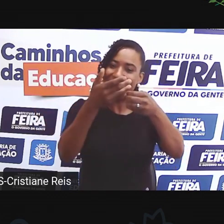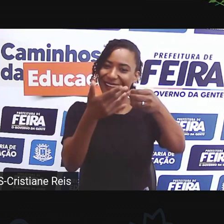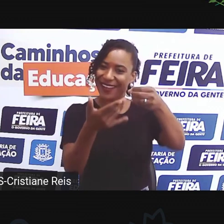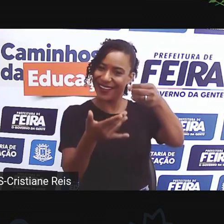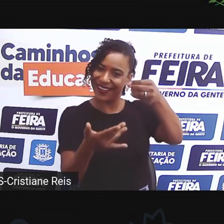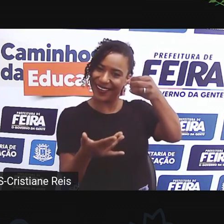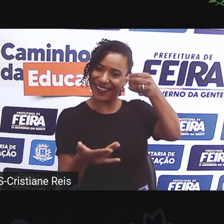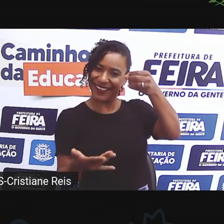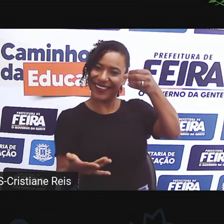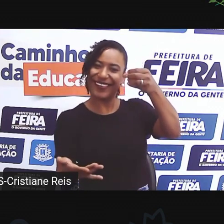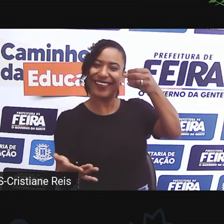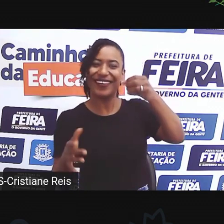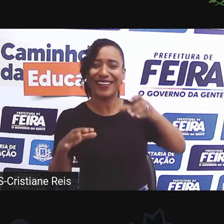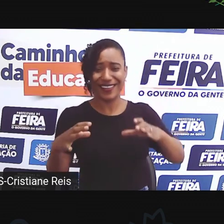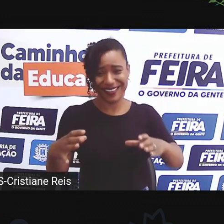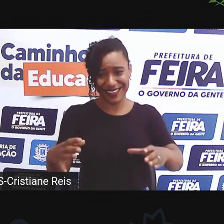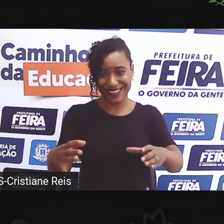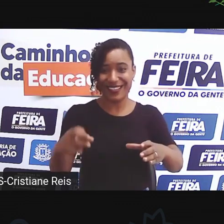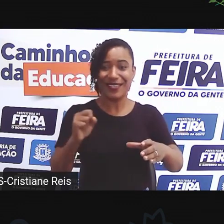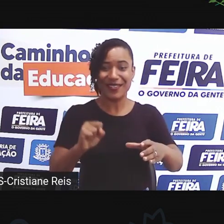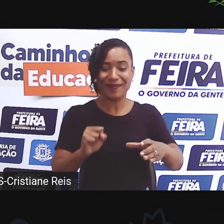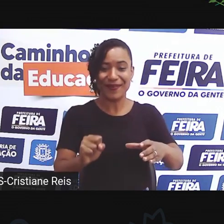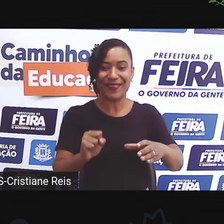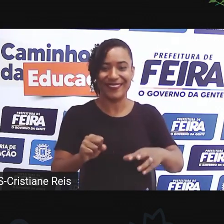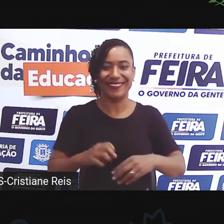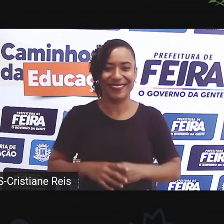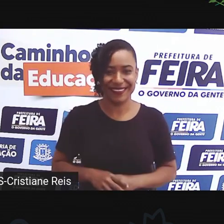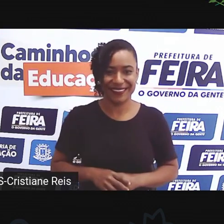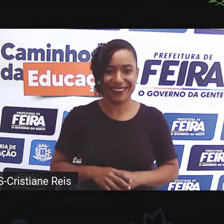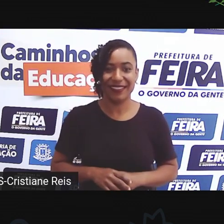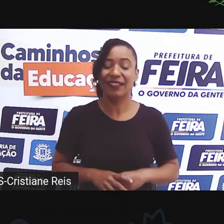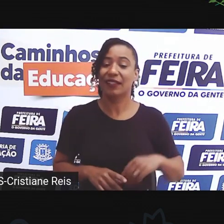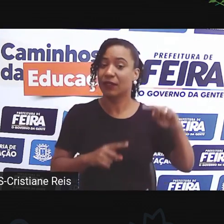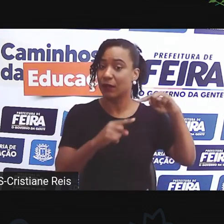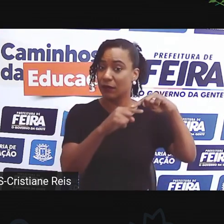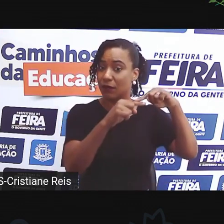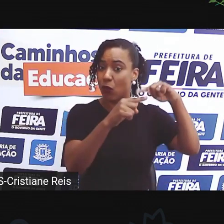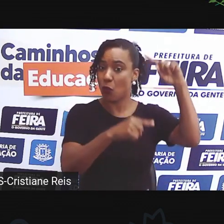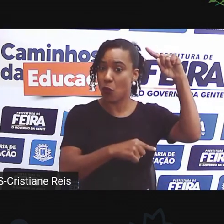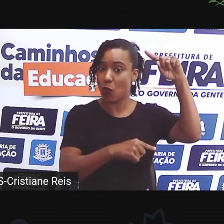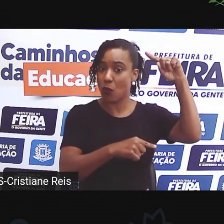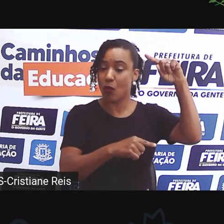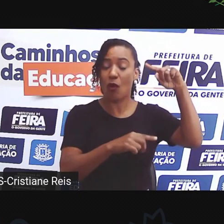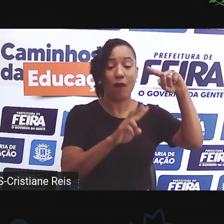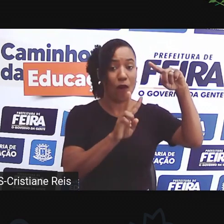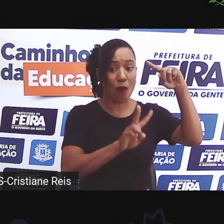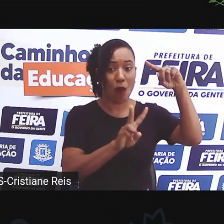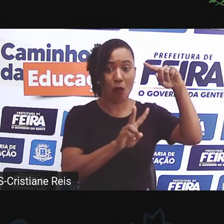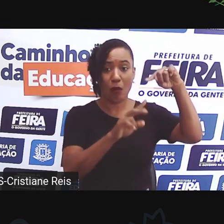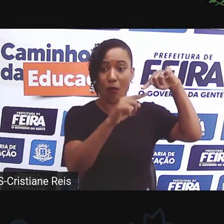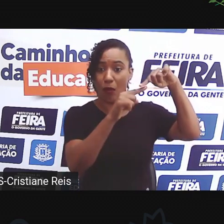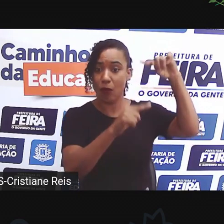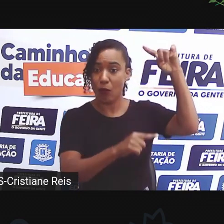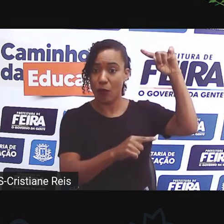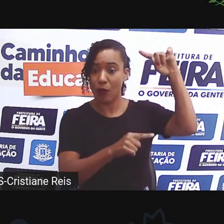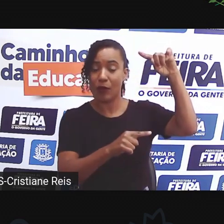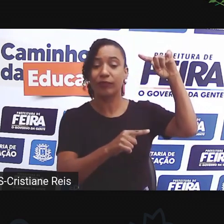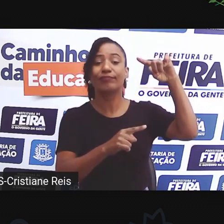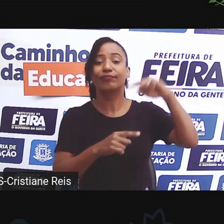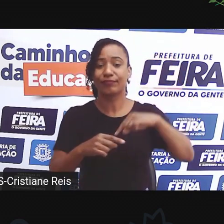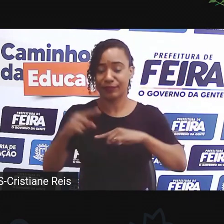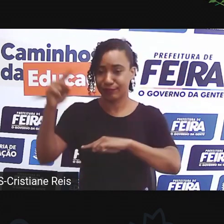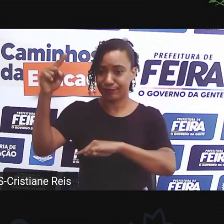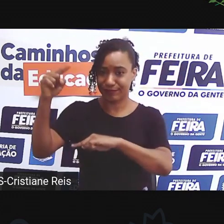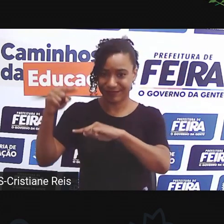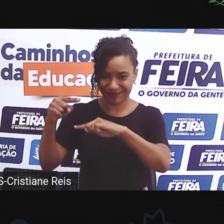cair aqui dentro da bacia. Então eu percebi que essa vasilha aqui tem um volume maior do que essa. Então todas as